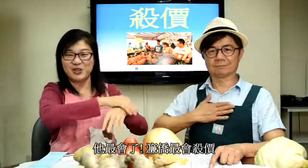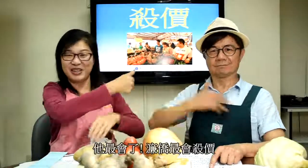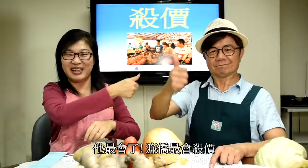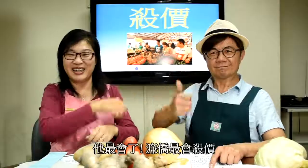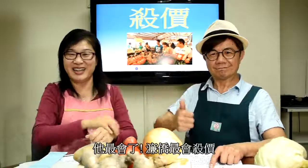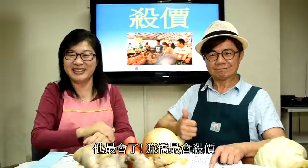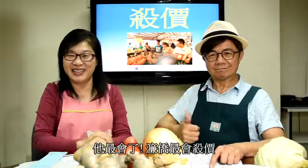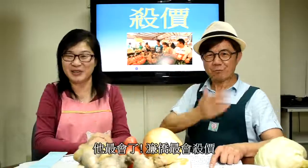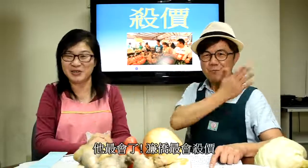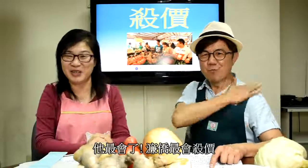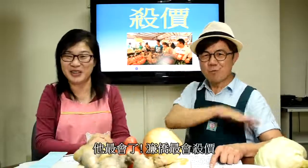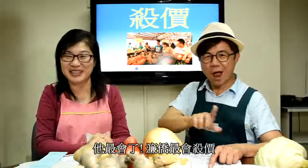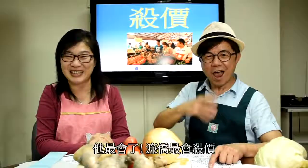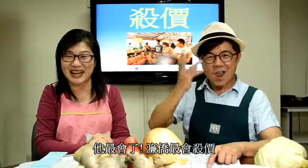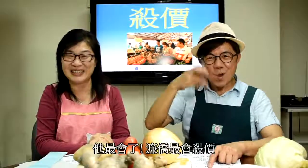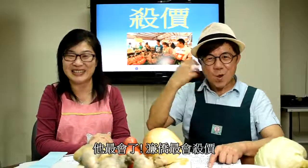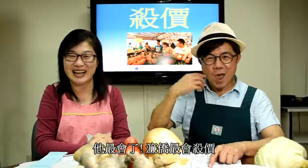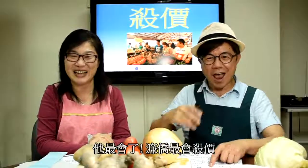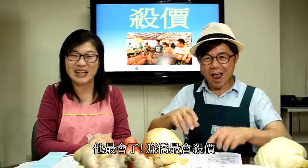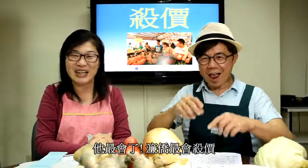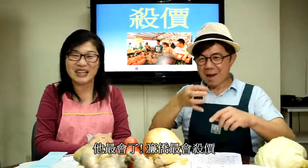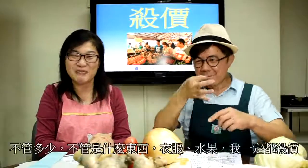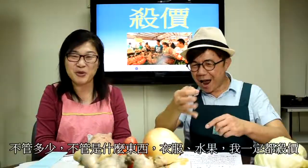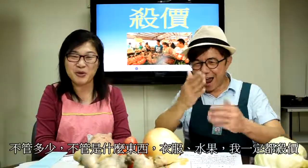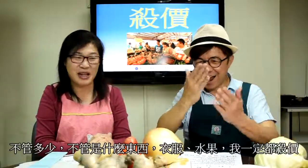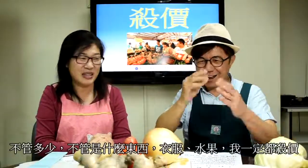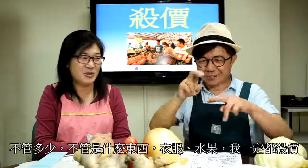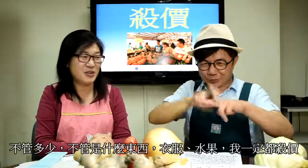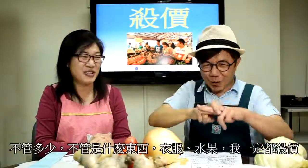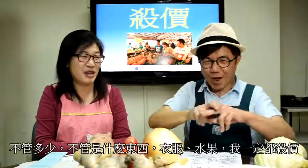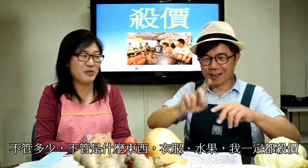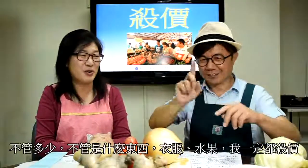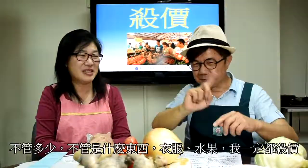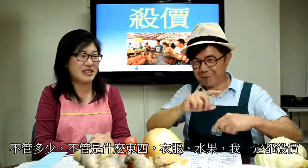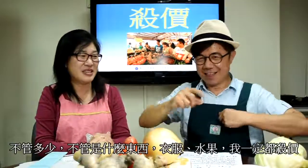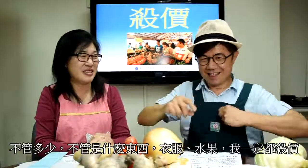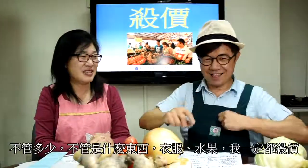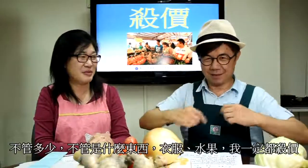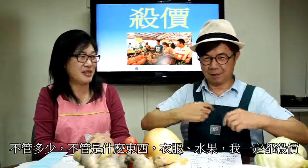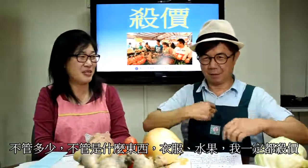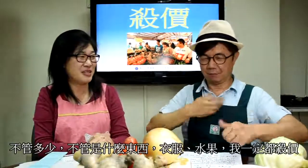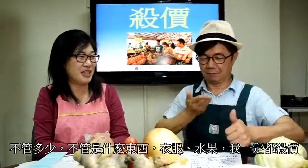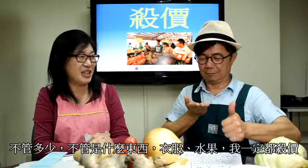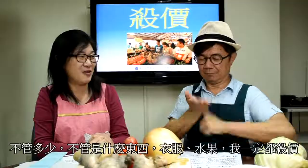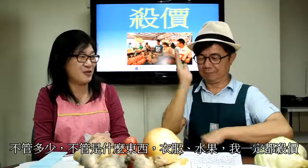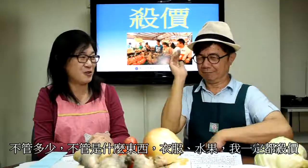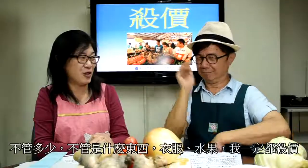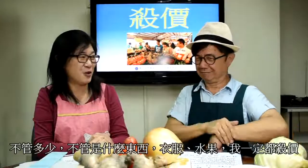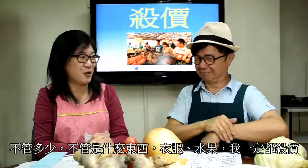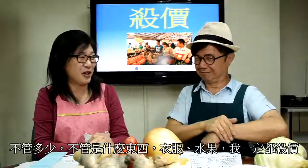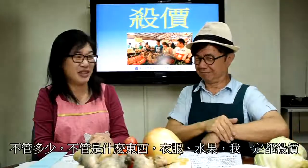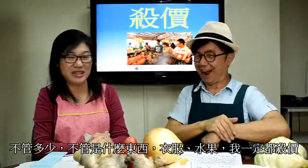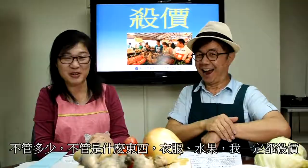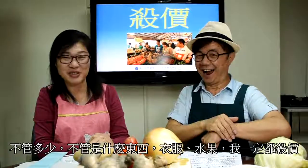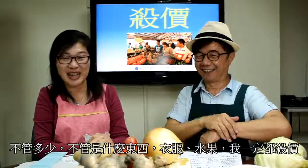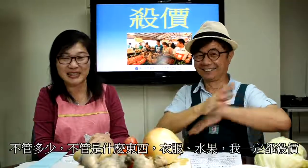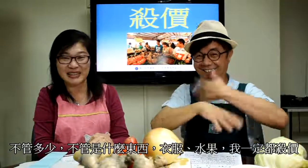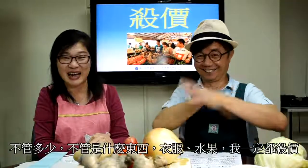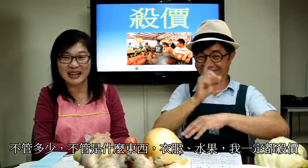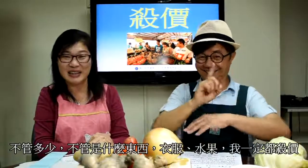了，连叫最会杀价，不管多少，不管是什么东西，衣服、水果，我一定都杀价。